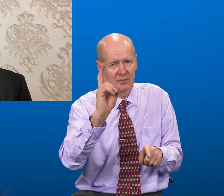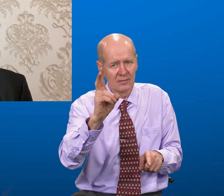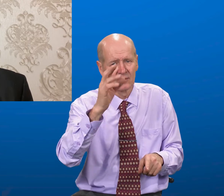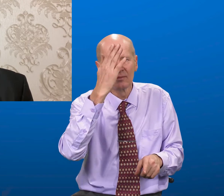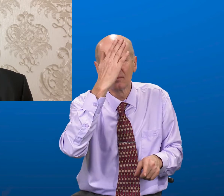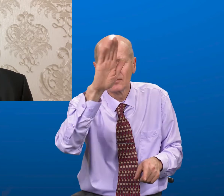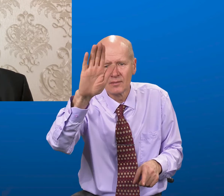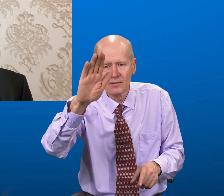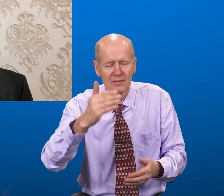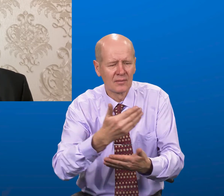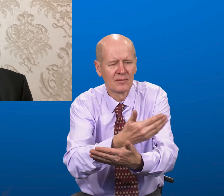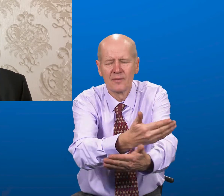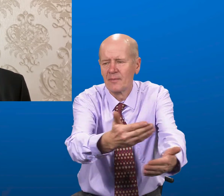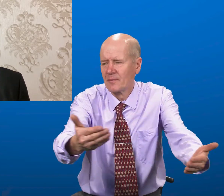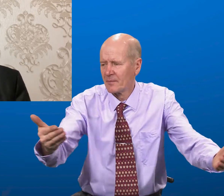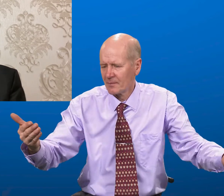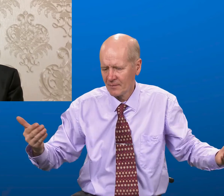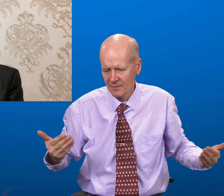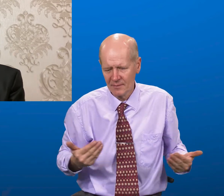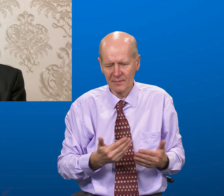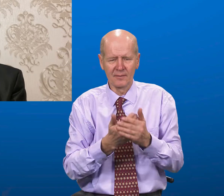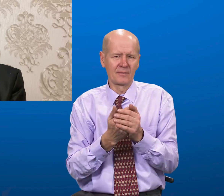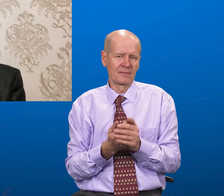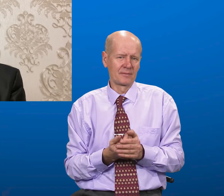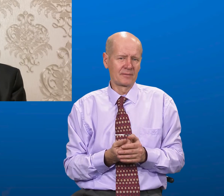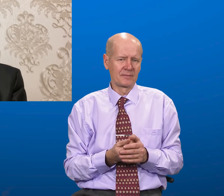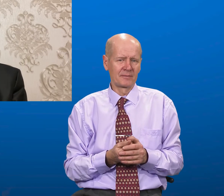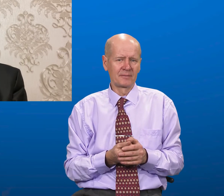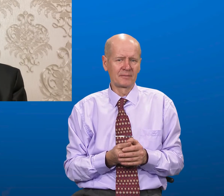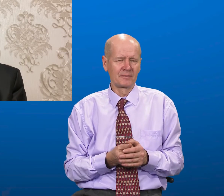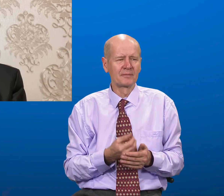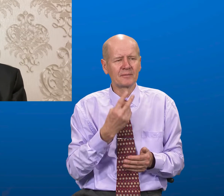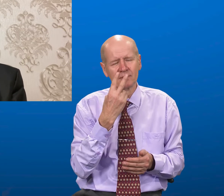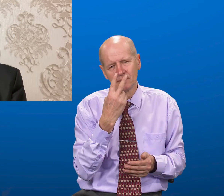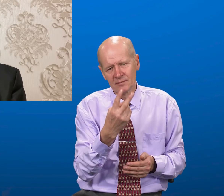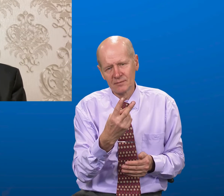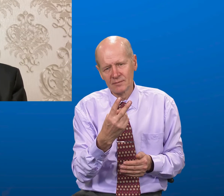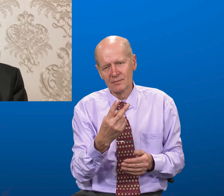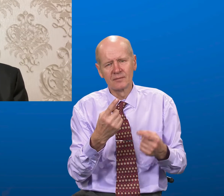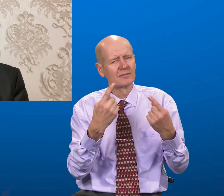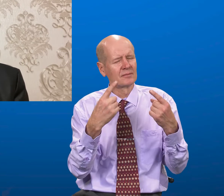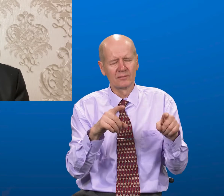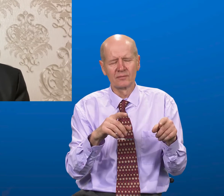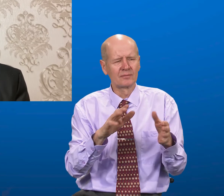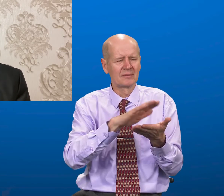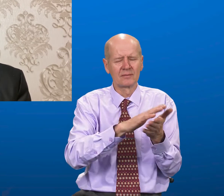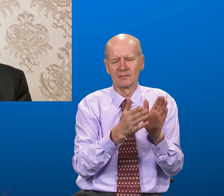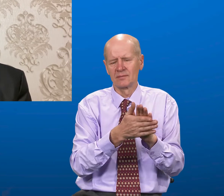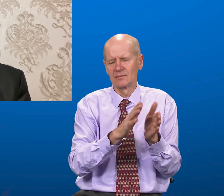к врагам нашим. Давайте посмотрим на другую